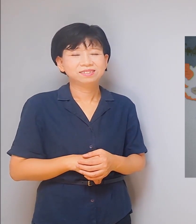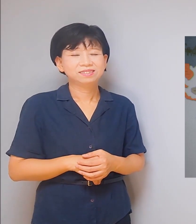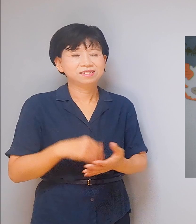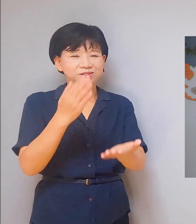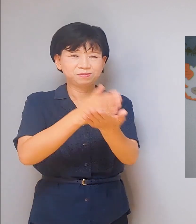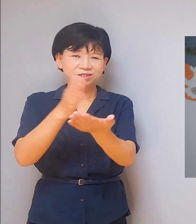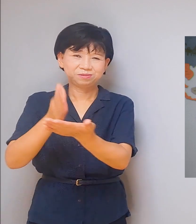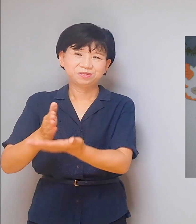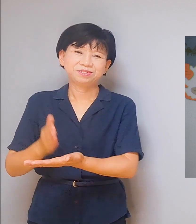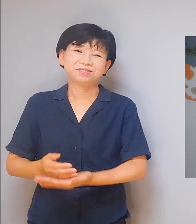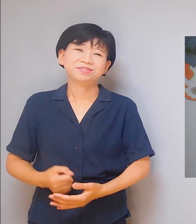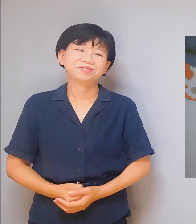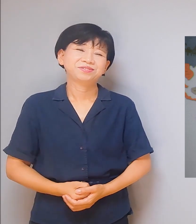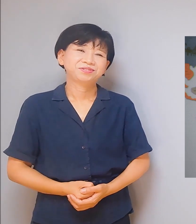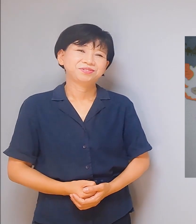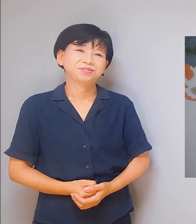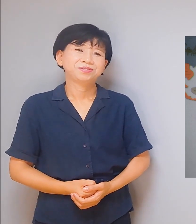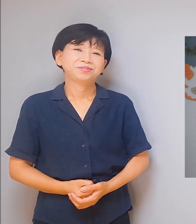하지 마십시오.